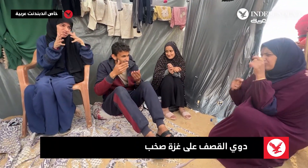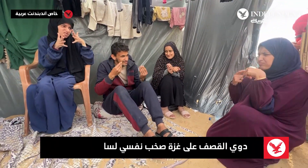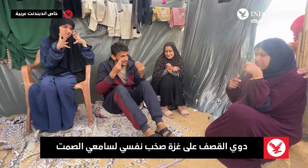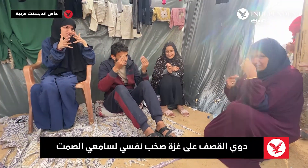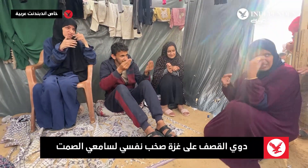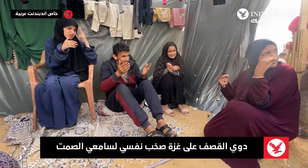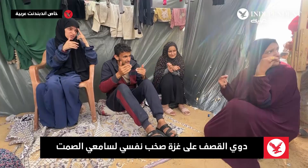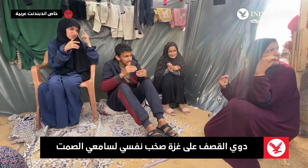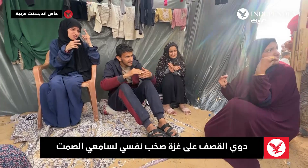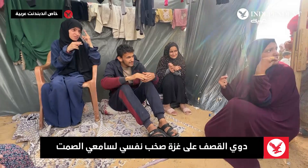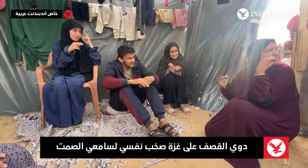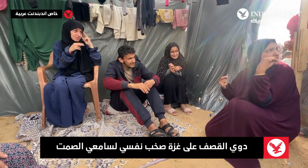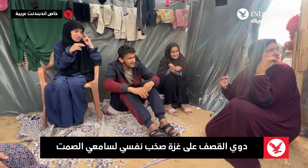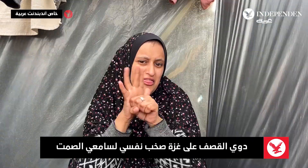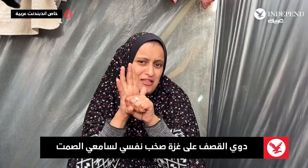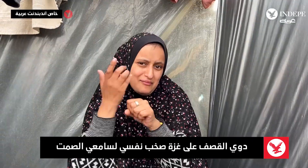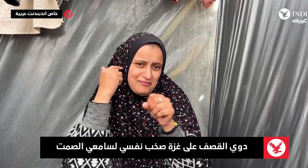أنا بسأله كيف